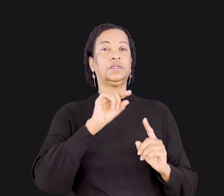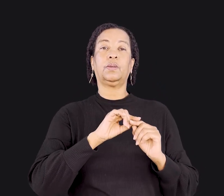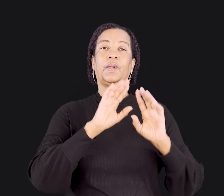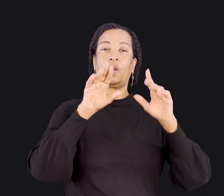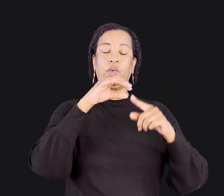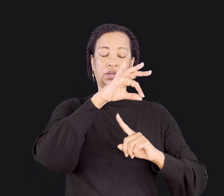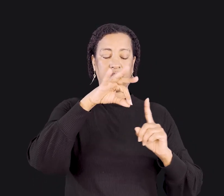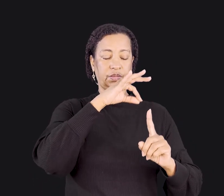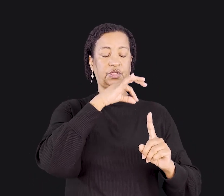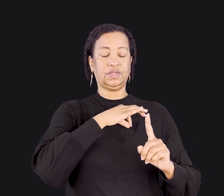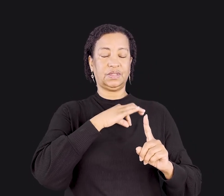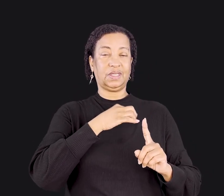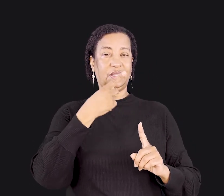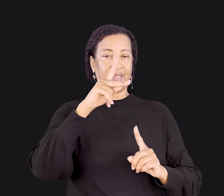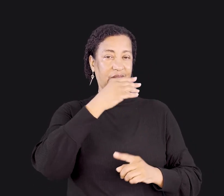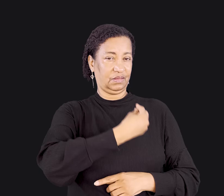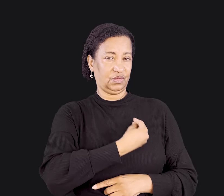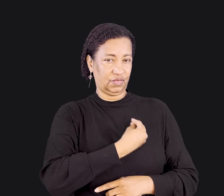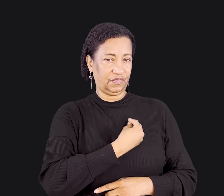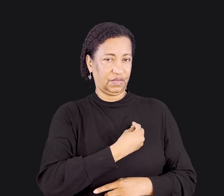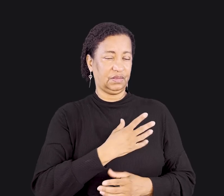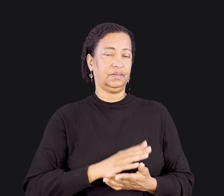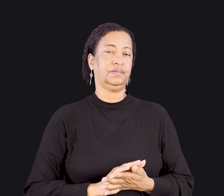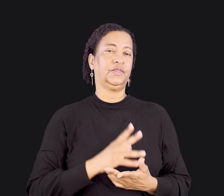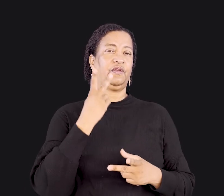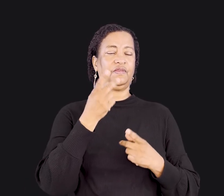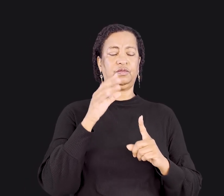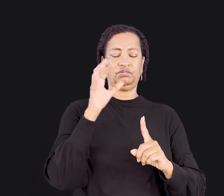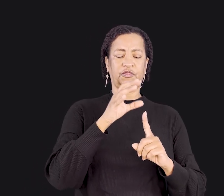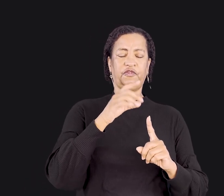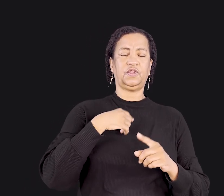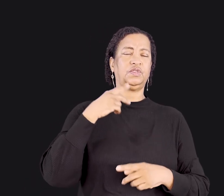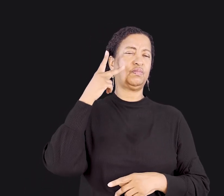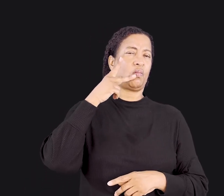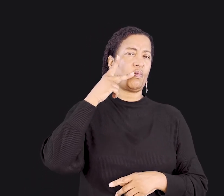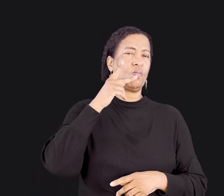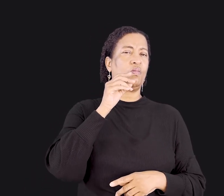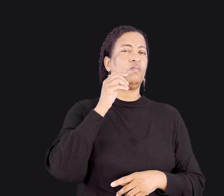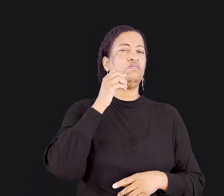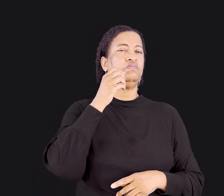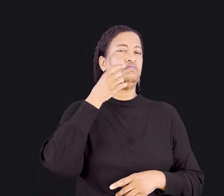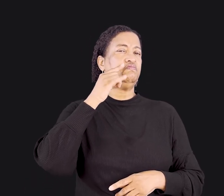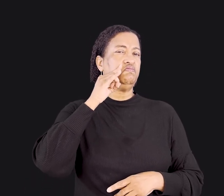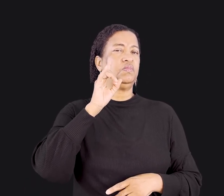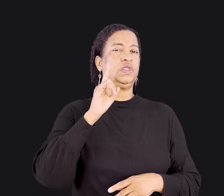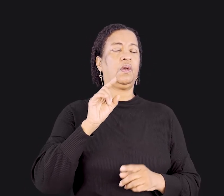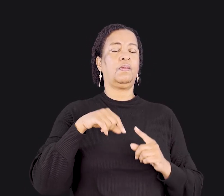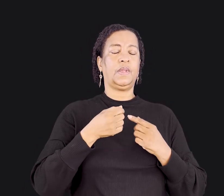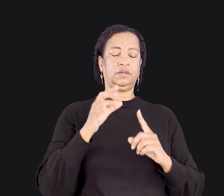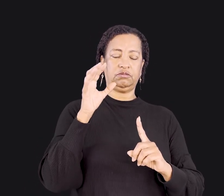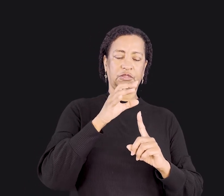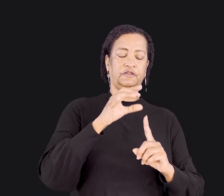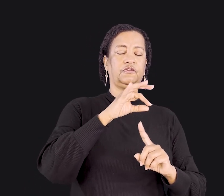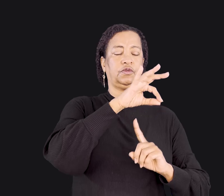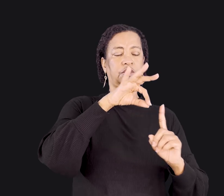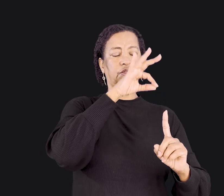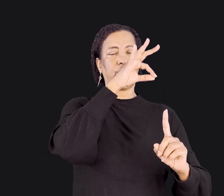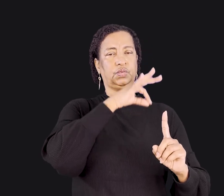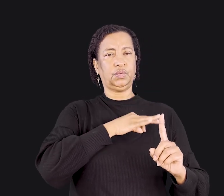você. O mandamento de Paulo é para que não estejamos sob a influência do álcool, mas sob a influência do Espírito. Devemos ser cheios e